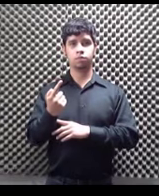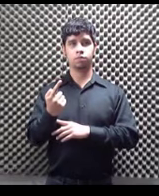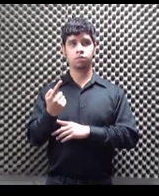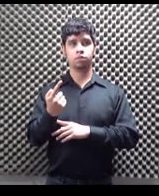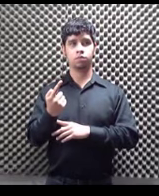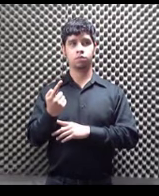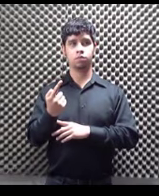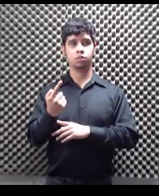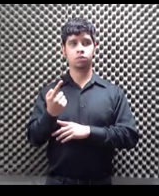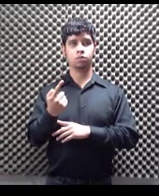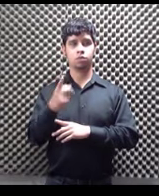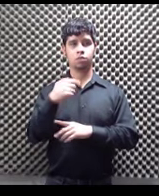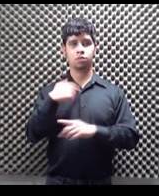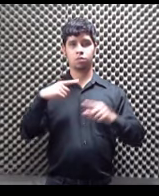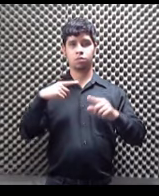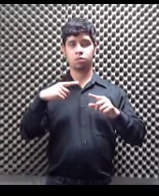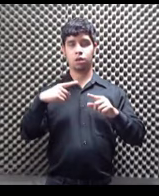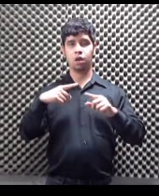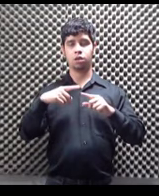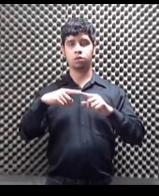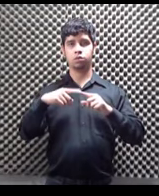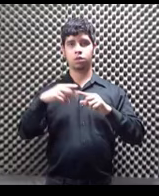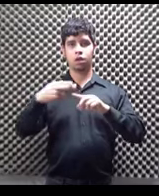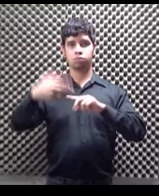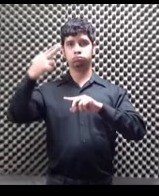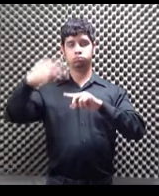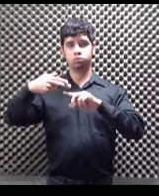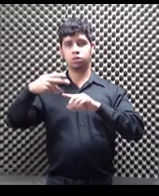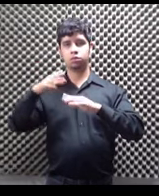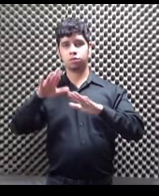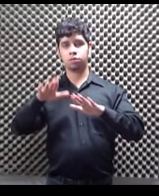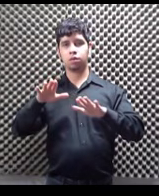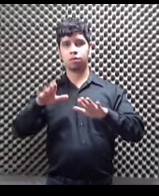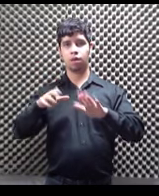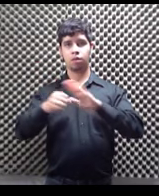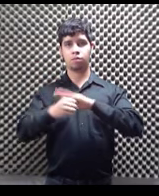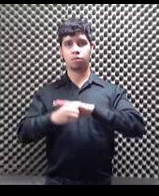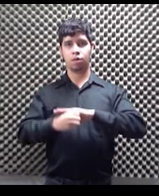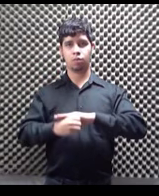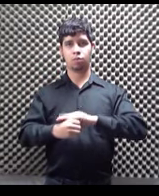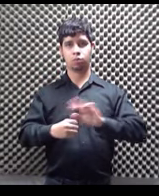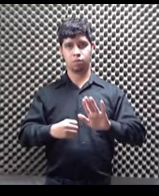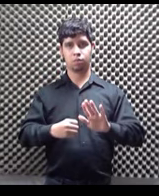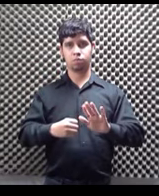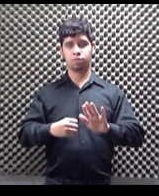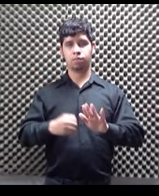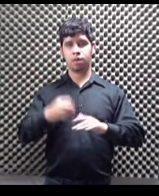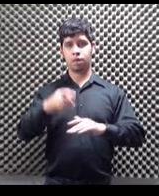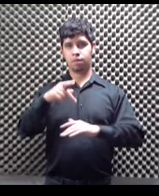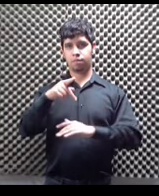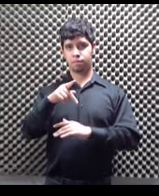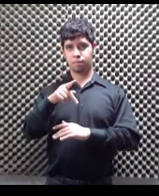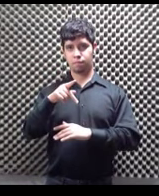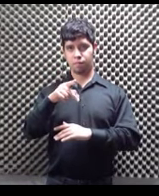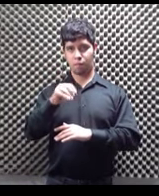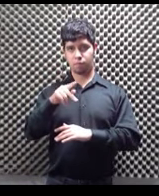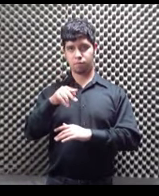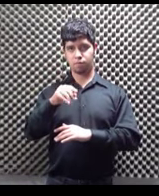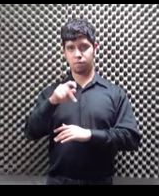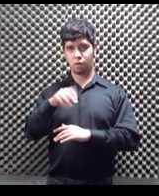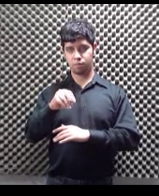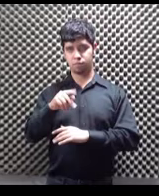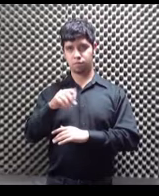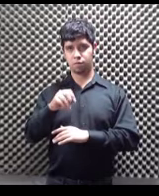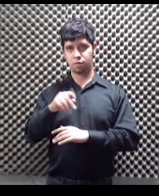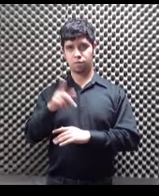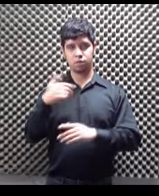que uno, yo soy, mira, el que popeo. Y José lo también. No dije PR Pop. Pero bájalo más. PR Pop. Pop, pop, pop, pop. Vamos a tener que